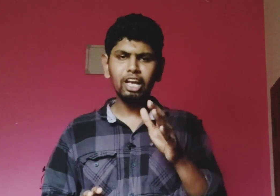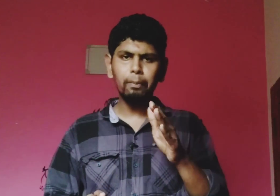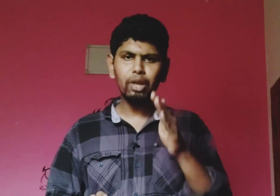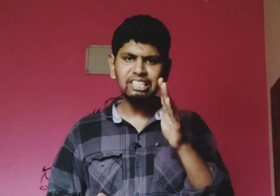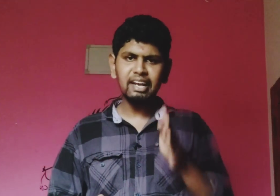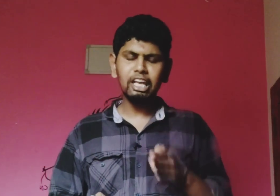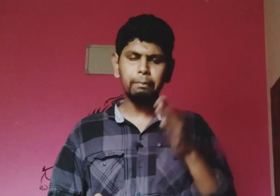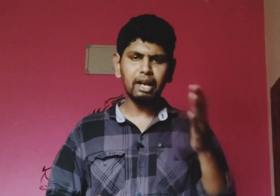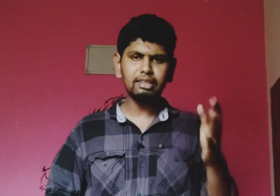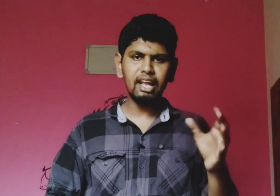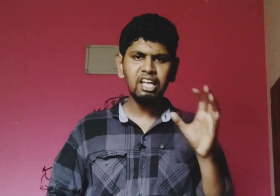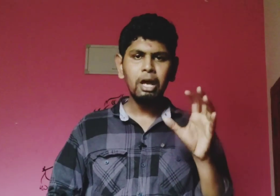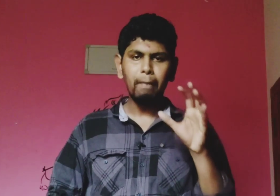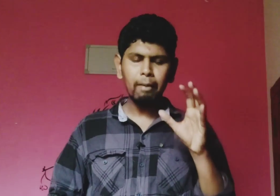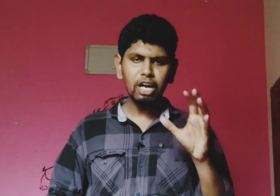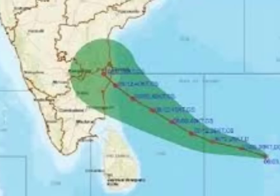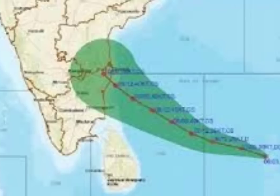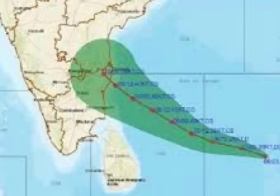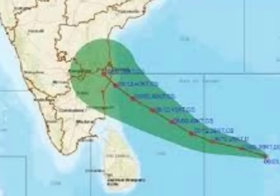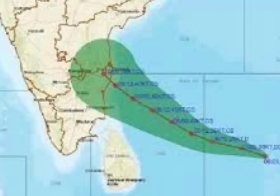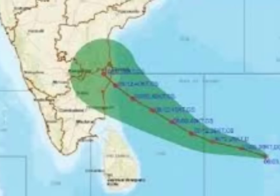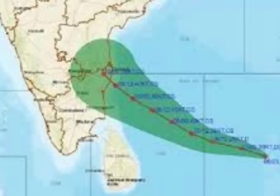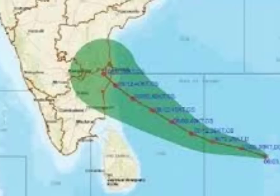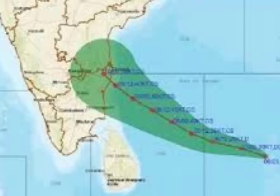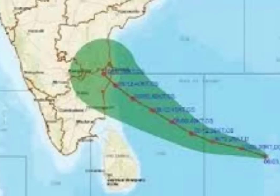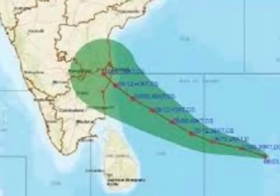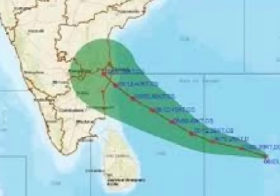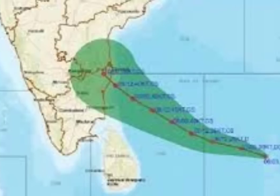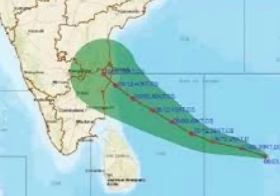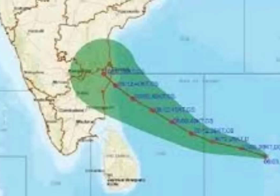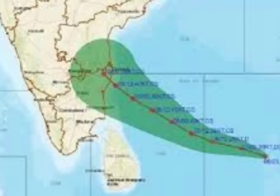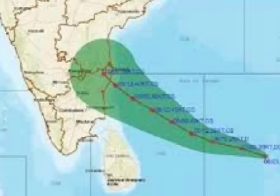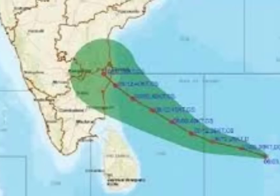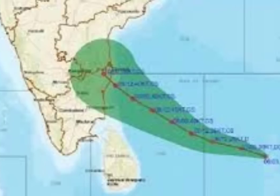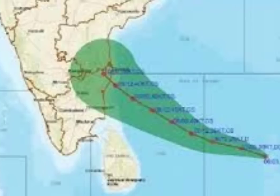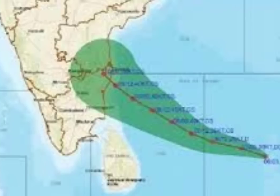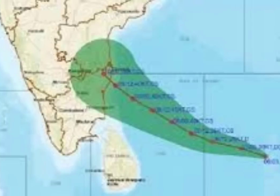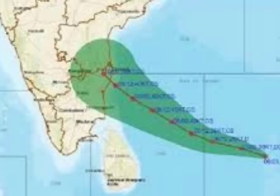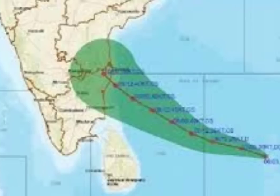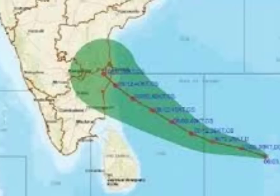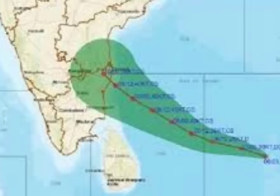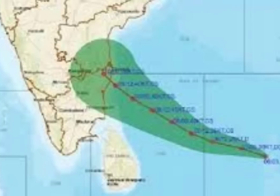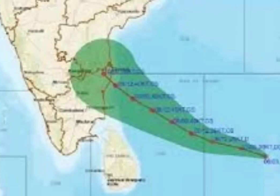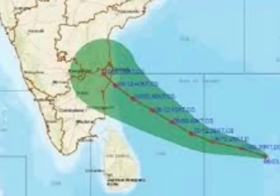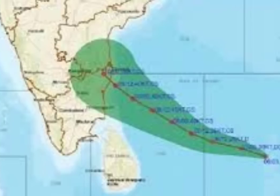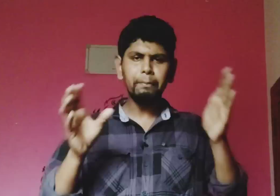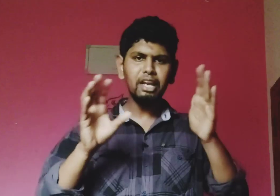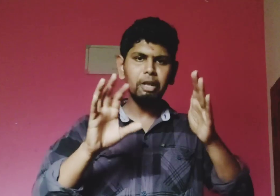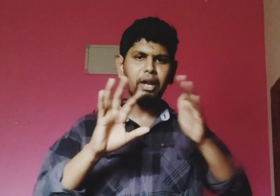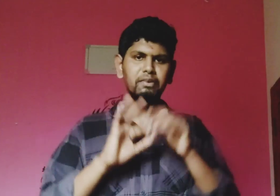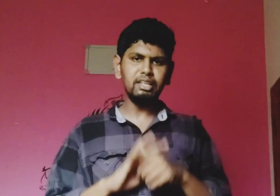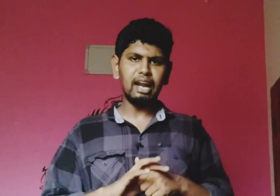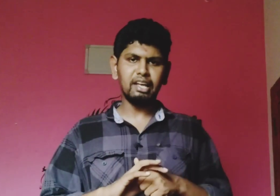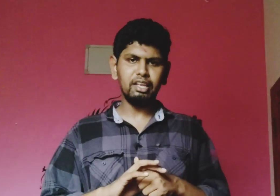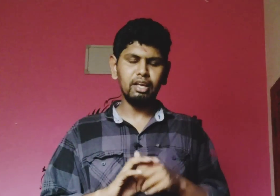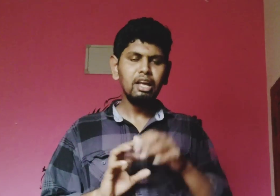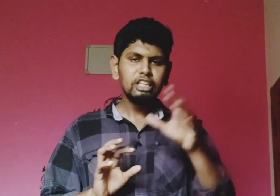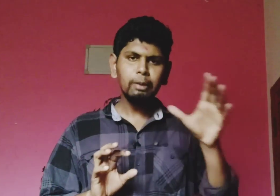புயல் சென்னைக்கு பக்கத்துல மாமல்லபுரம் அப்படிங்கிற பகுதியில் கரையை கடந்துச்சு பாத்தீங்களா. இது தொடர்பாக தமிழக அரசியல்ல மிகப்பெரிய டிபேட் வந்து நடக்குது.